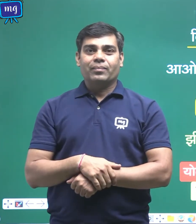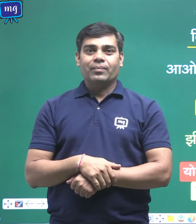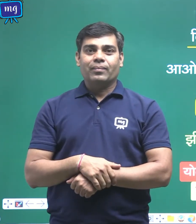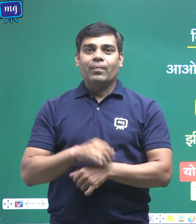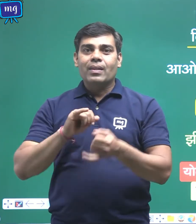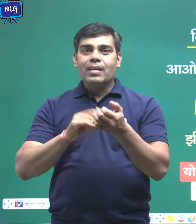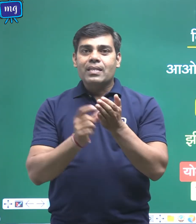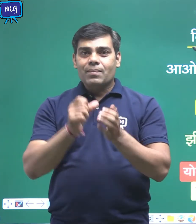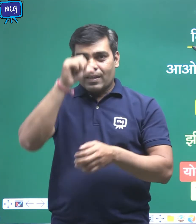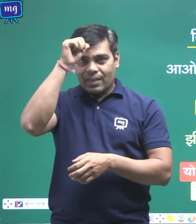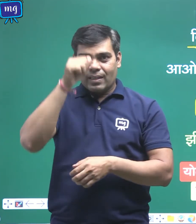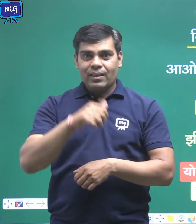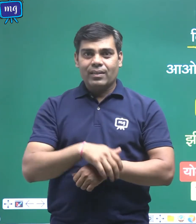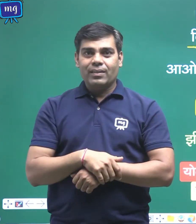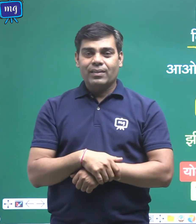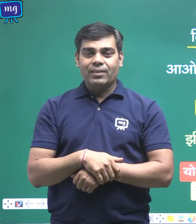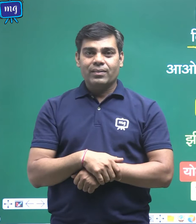विषय हिंदी